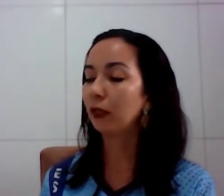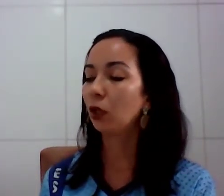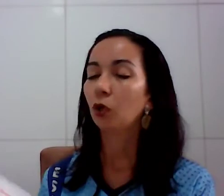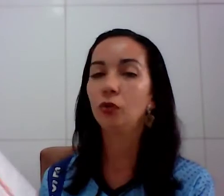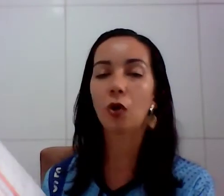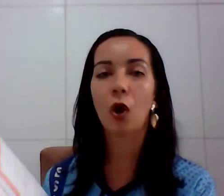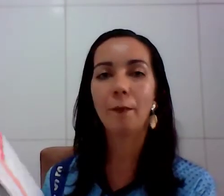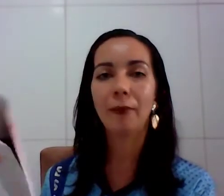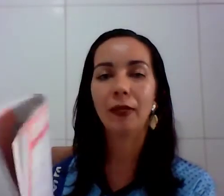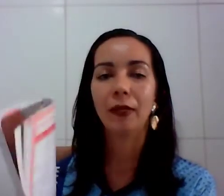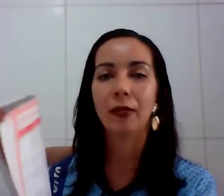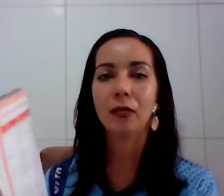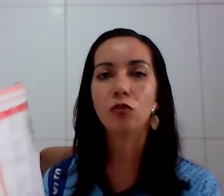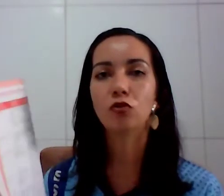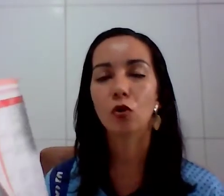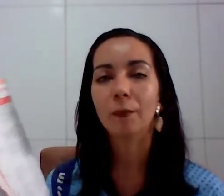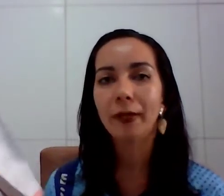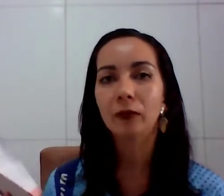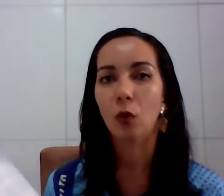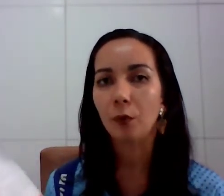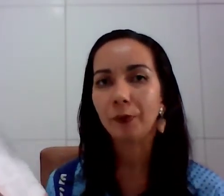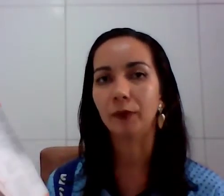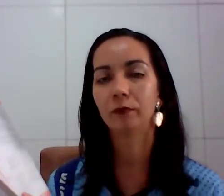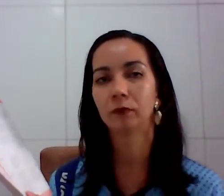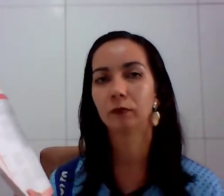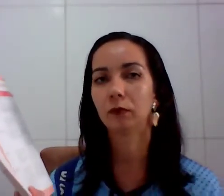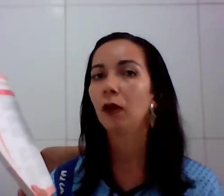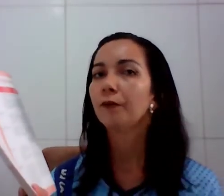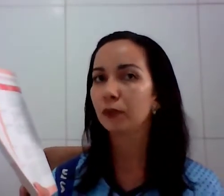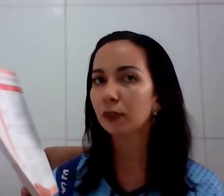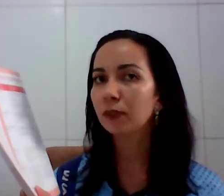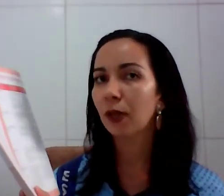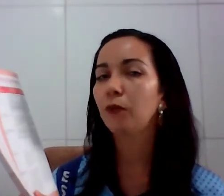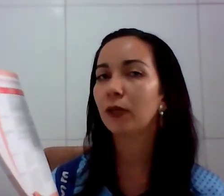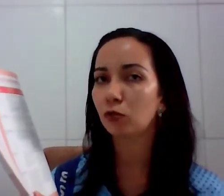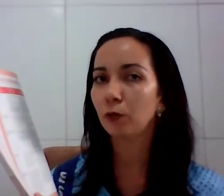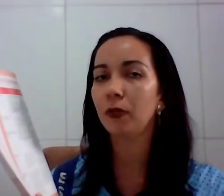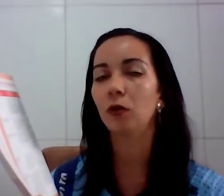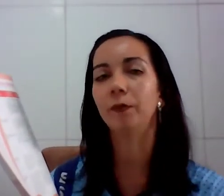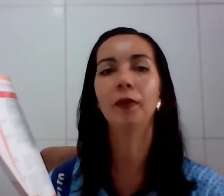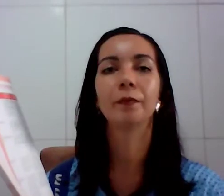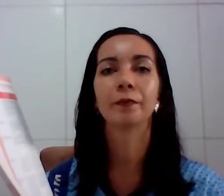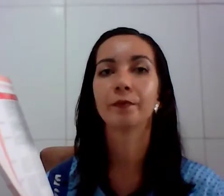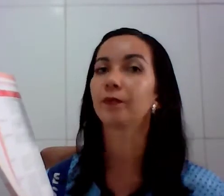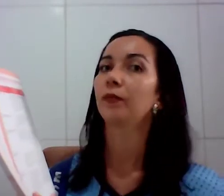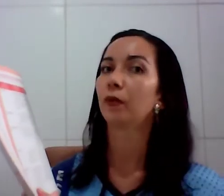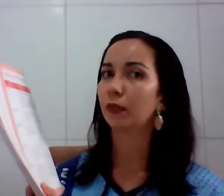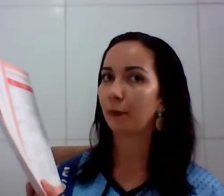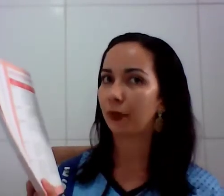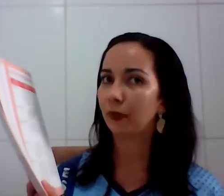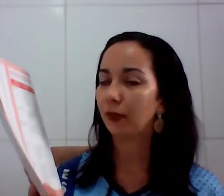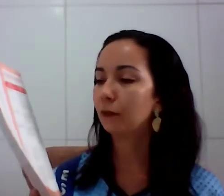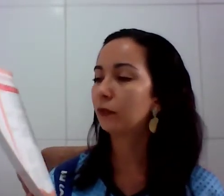também nome e sobrenome. Você sabe o que é sobrenome? Nós aprenderemos